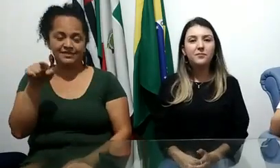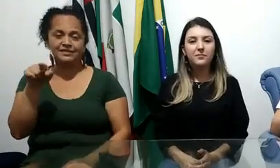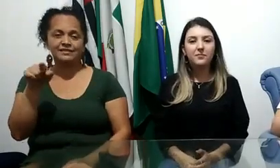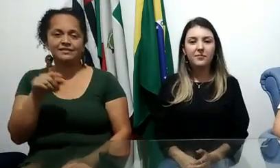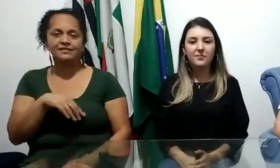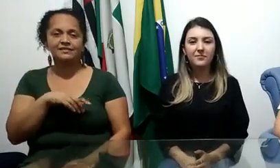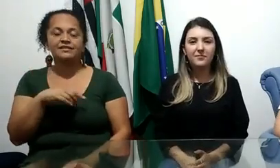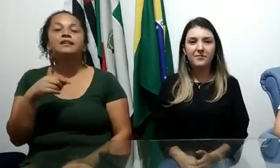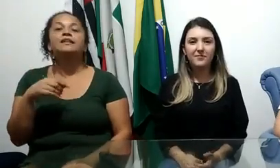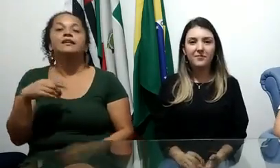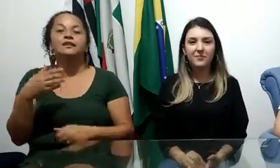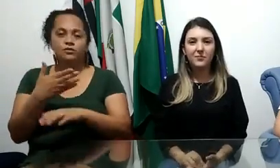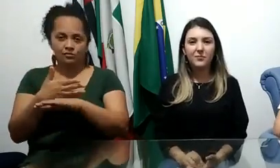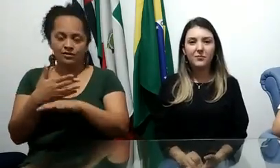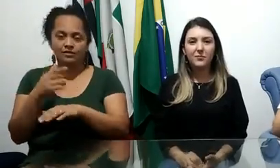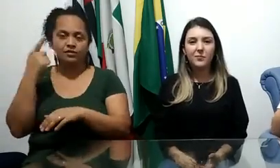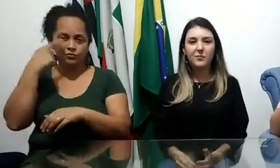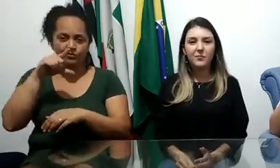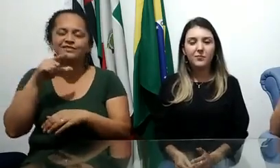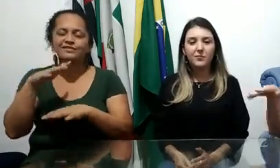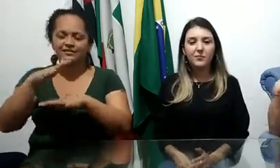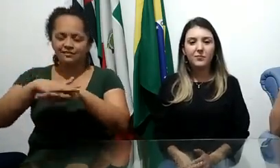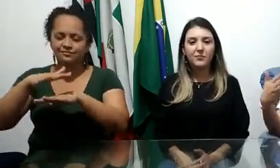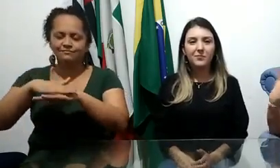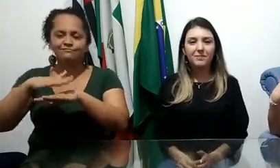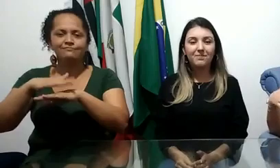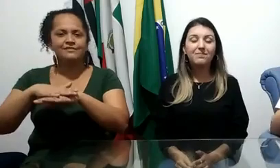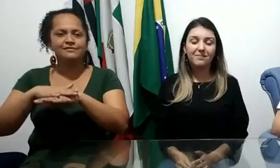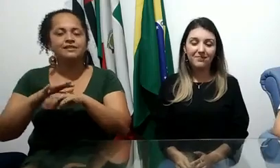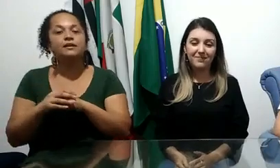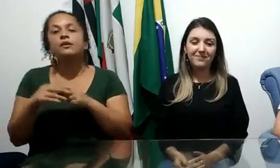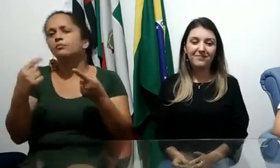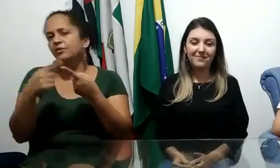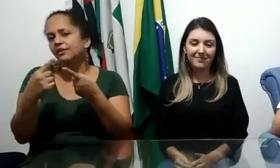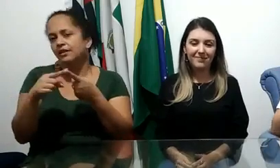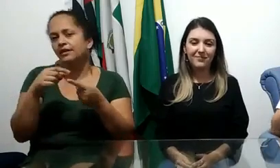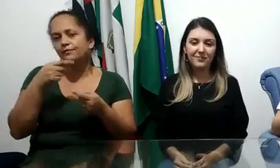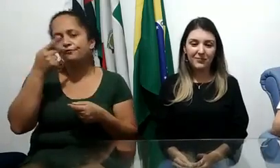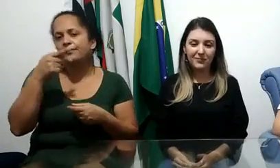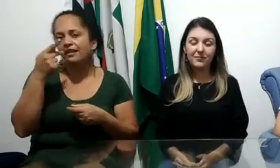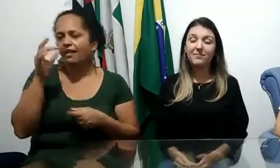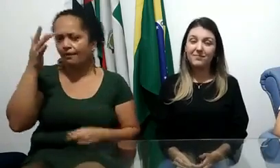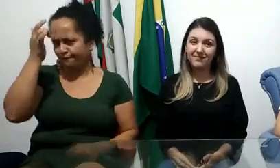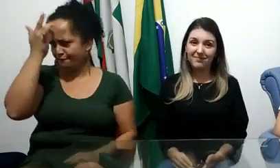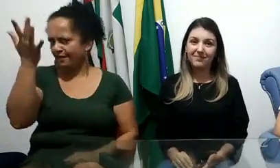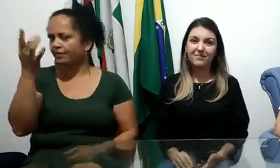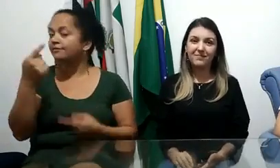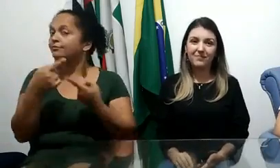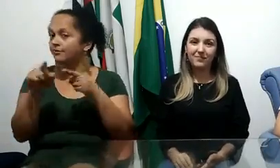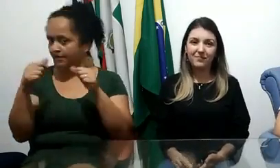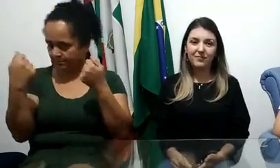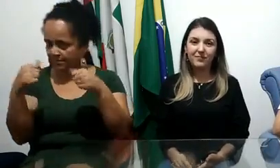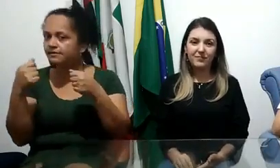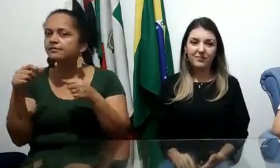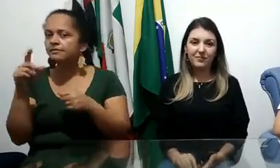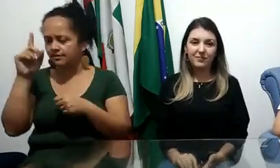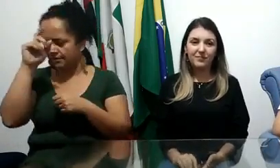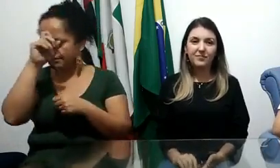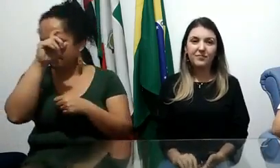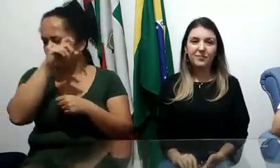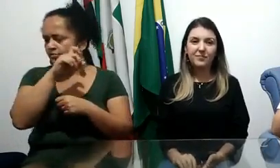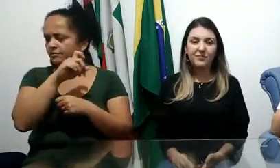gente consiga praticar. Porque falar é muito fácil, difícil mesmo é fazer. E a gente